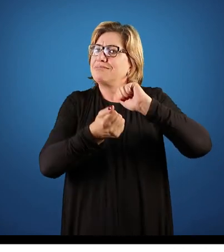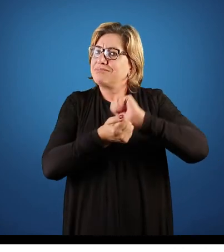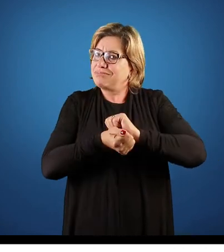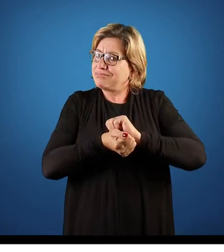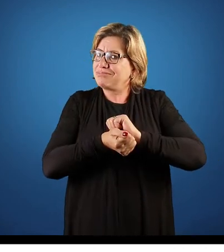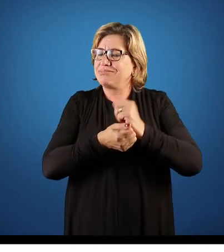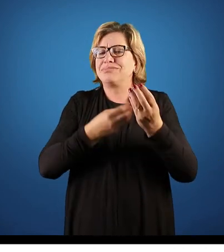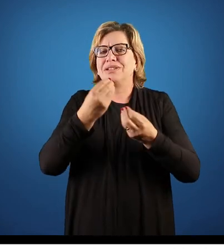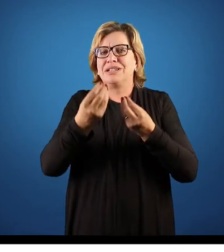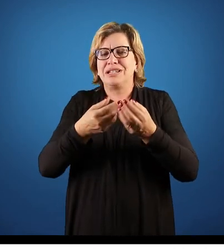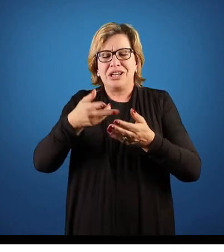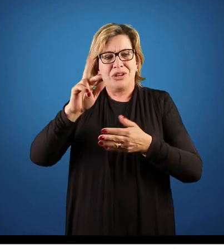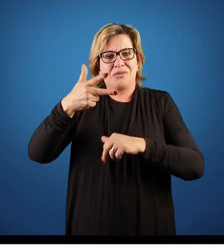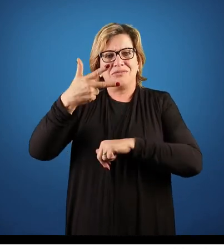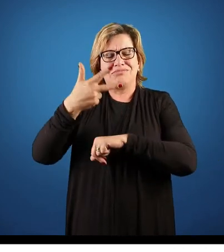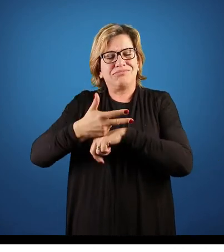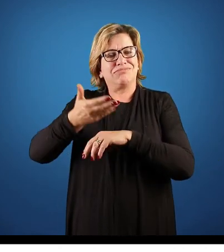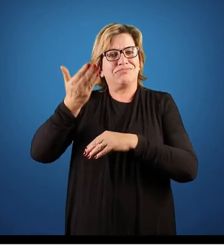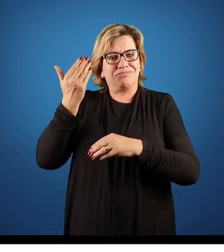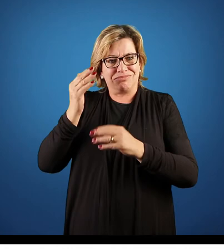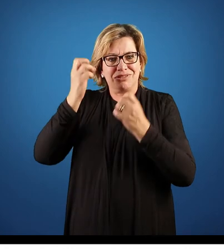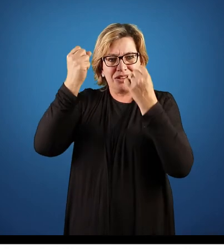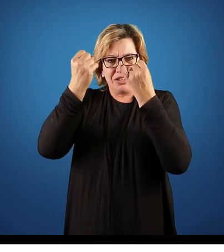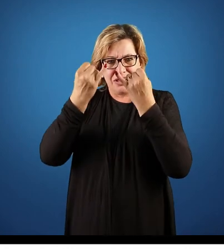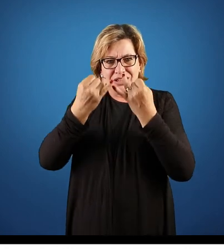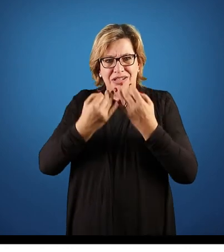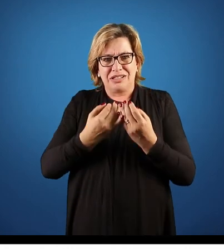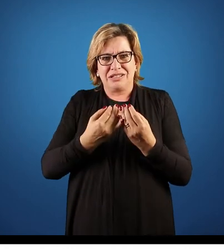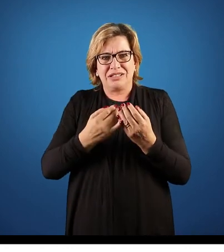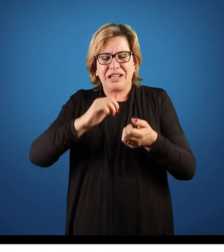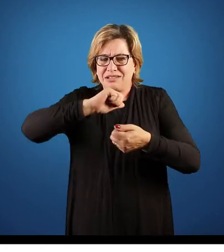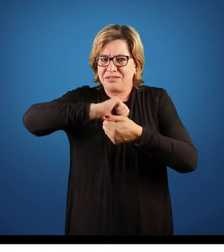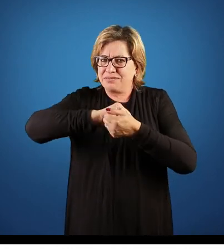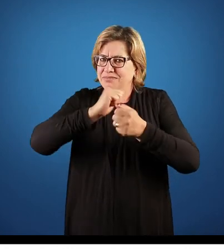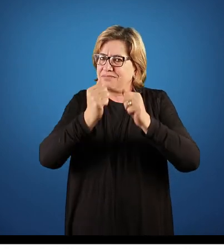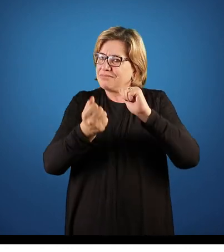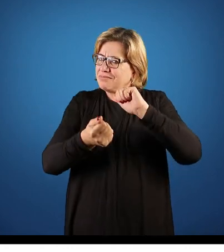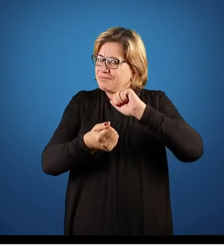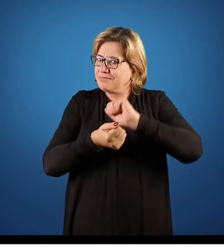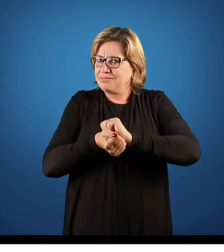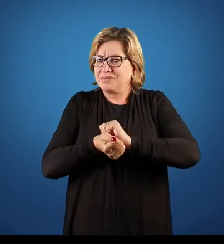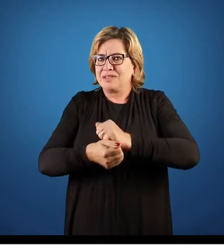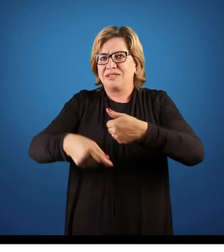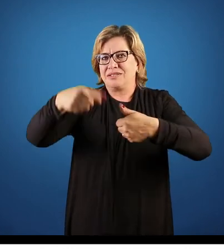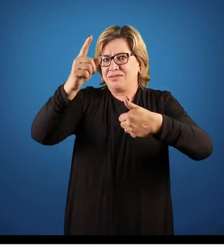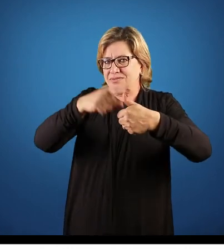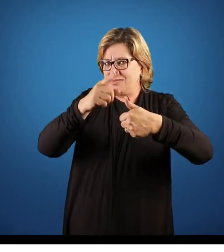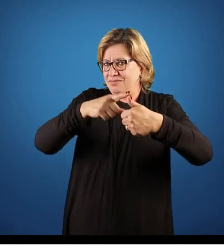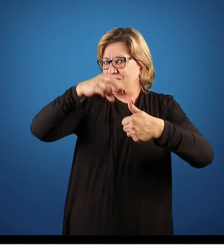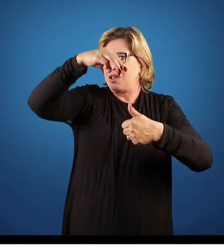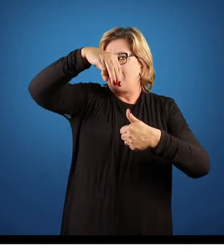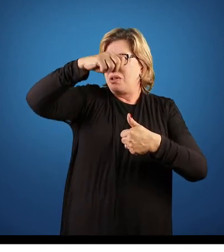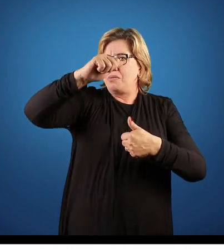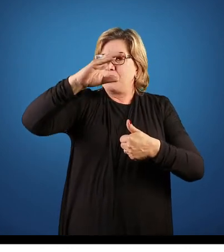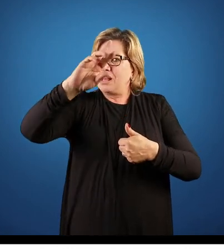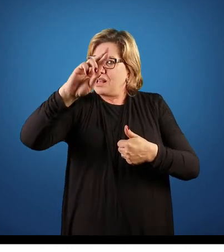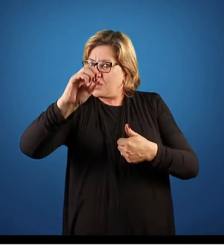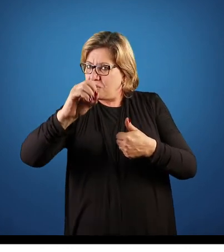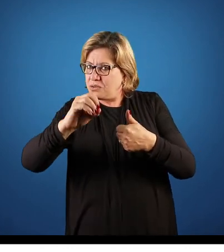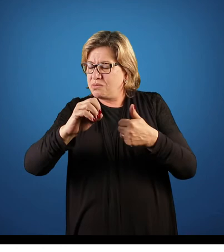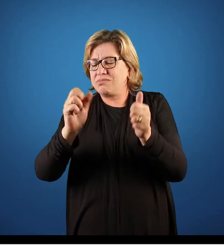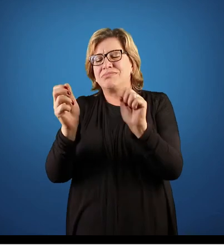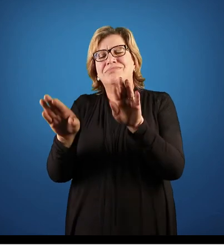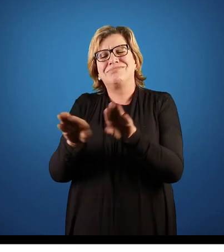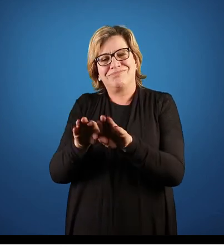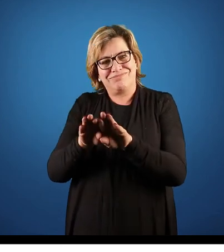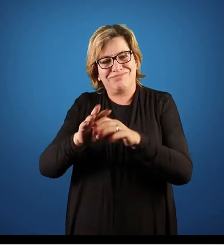falado no vídeo anterior né se adaptando tanto no ambiente macro empresarial nem que